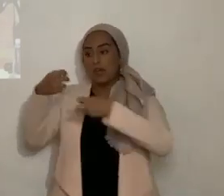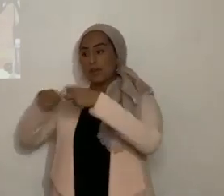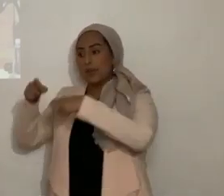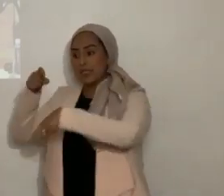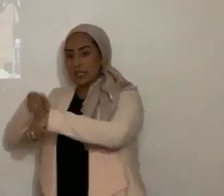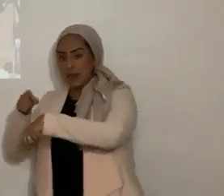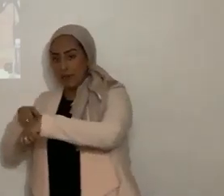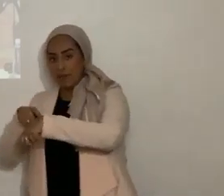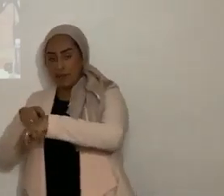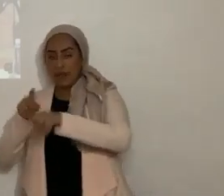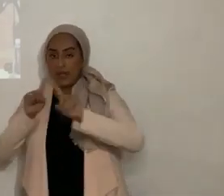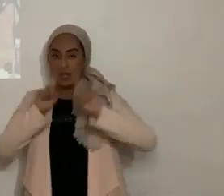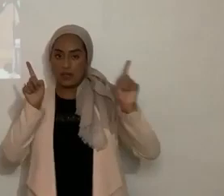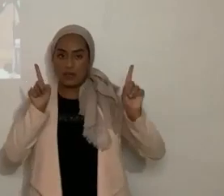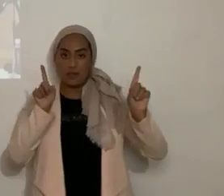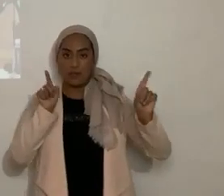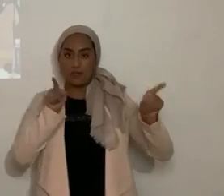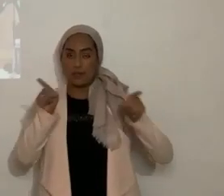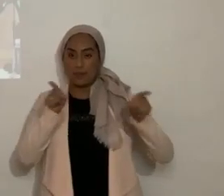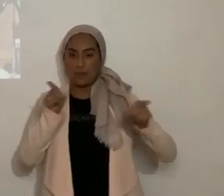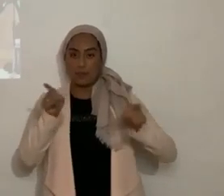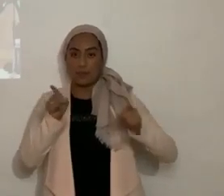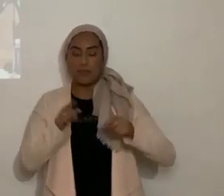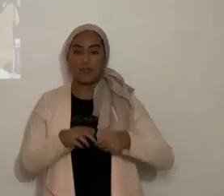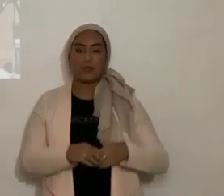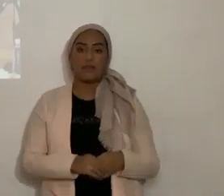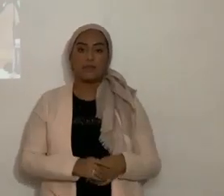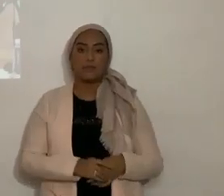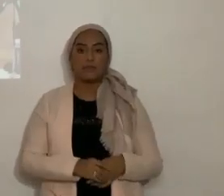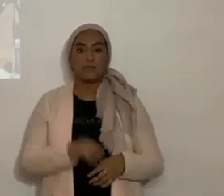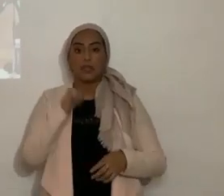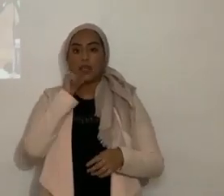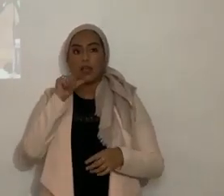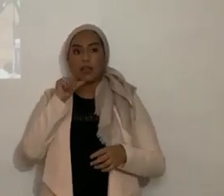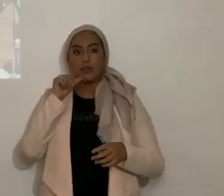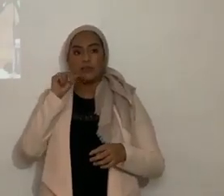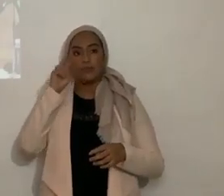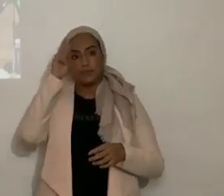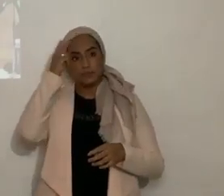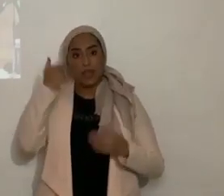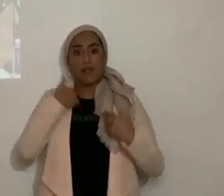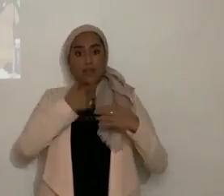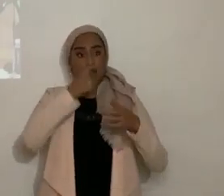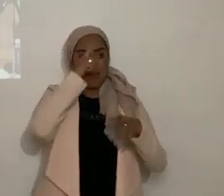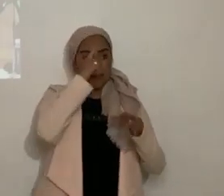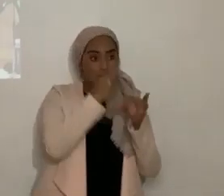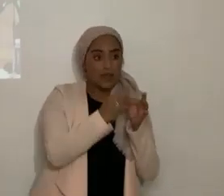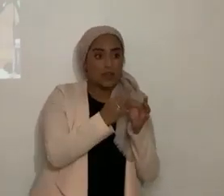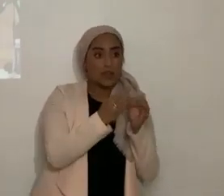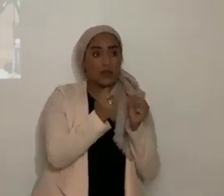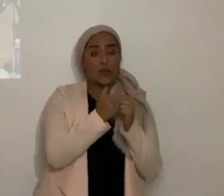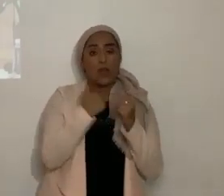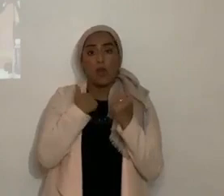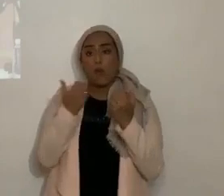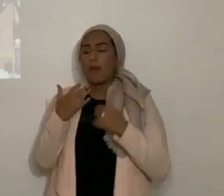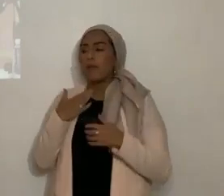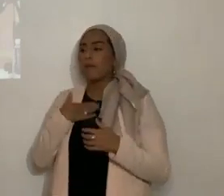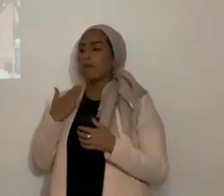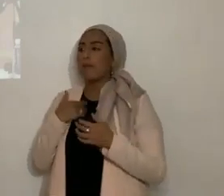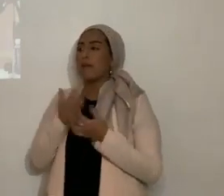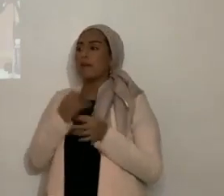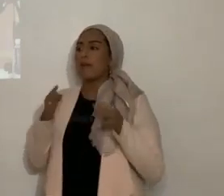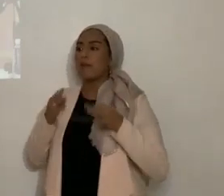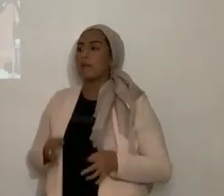una tribulación con las consecuencias de tus malas decisiones. No confundas el tener fe con querer hacer tu voluntad